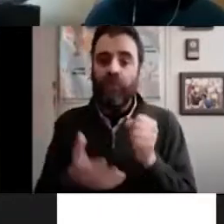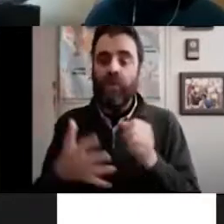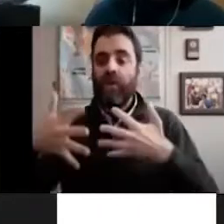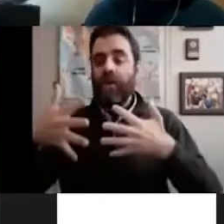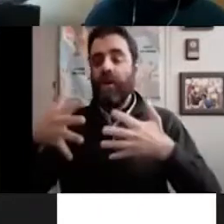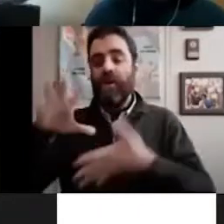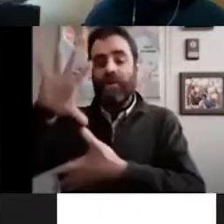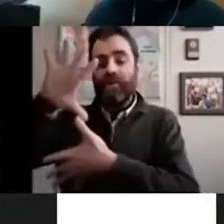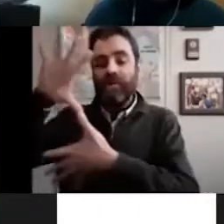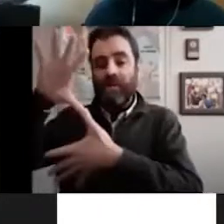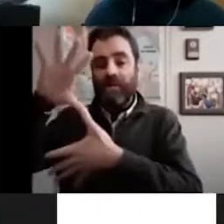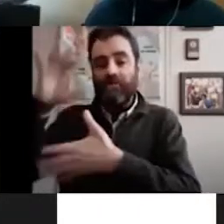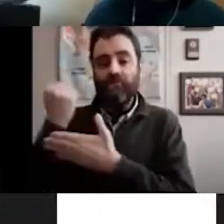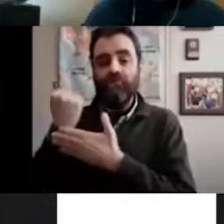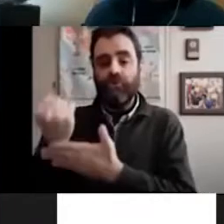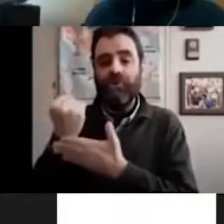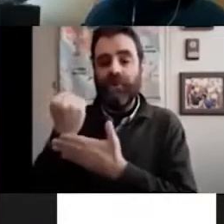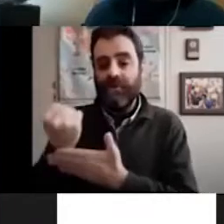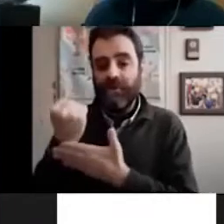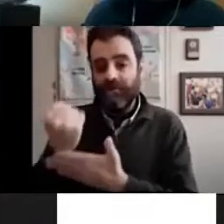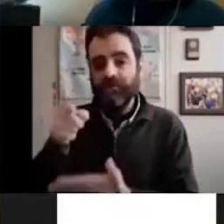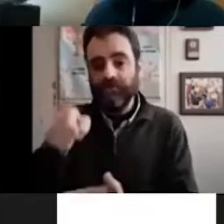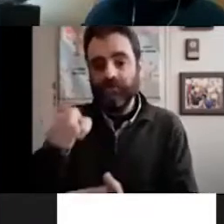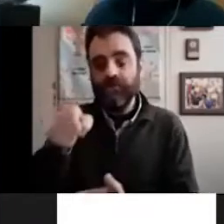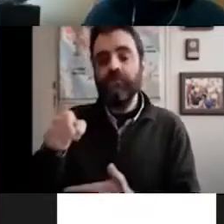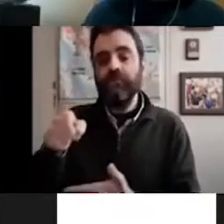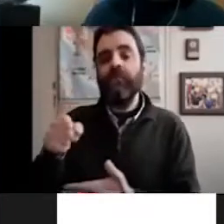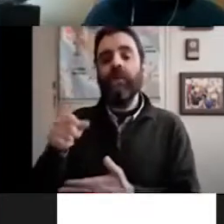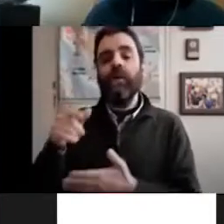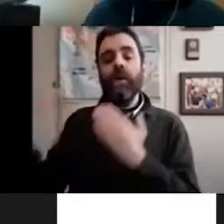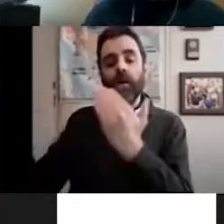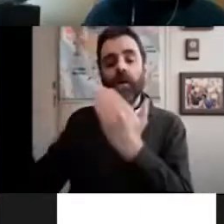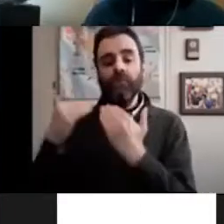con la Fundación América Solidaria.